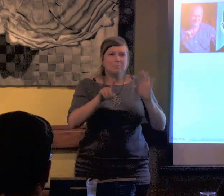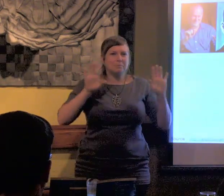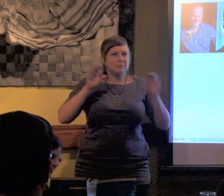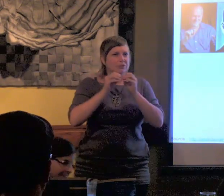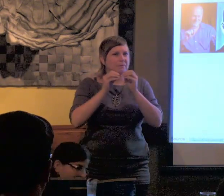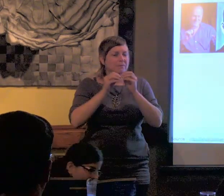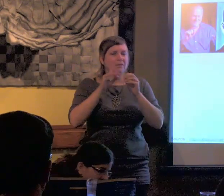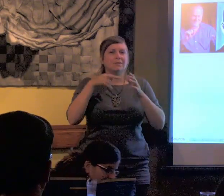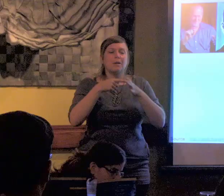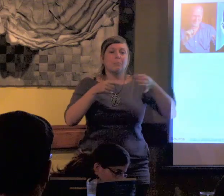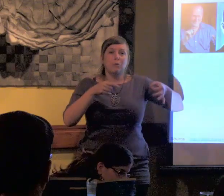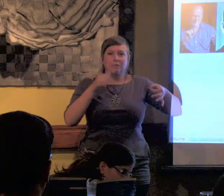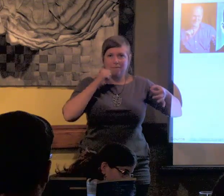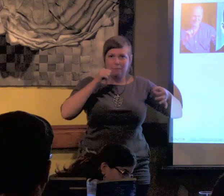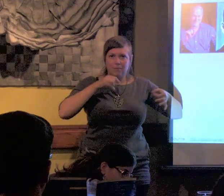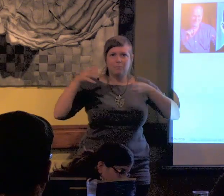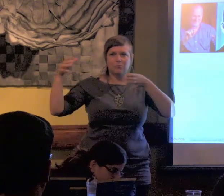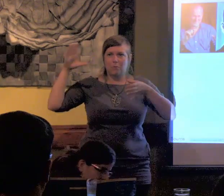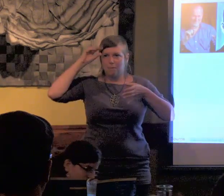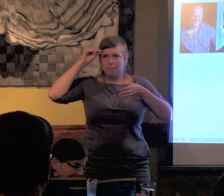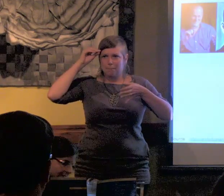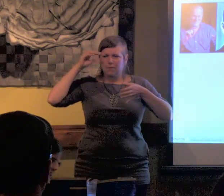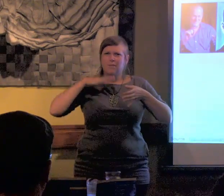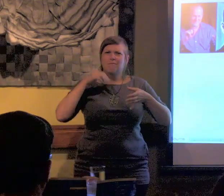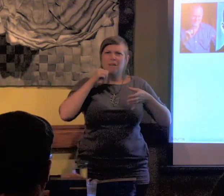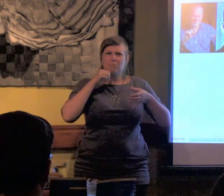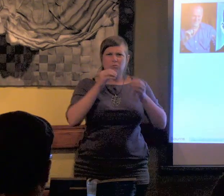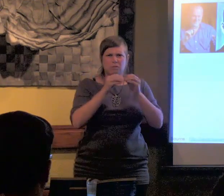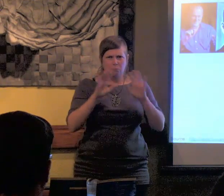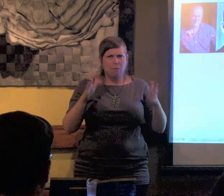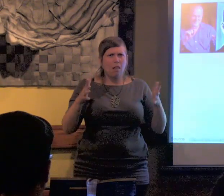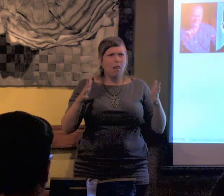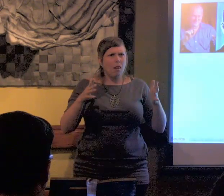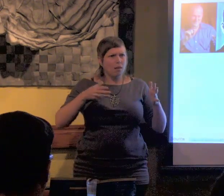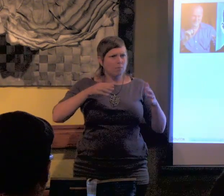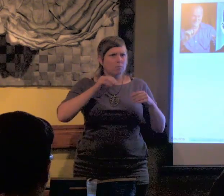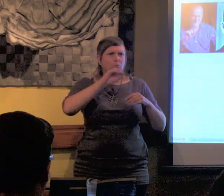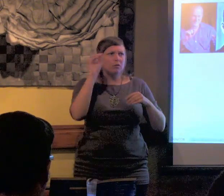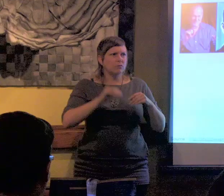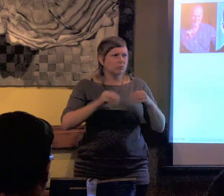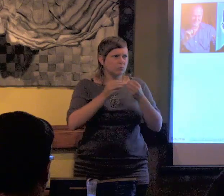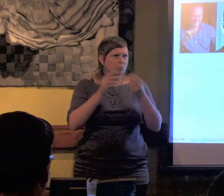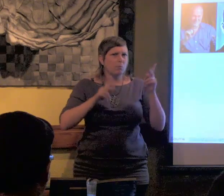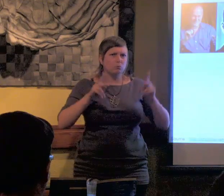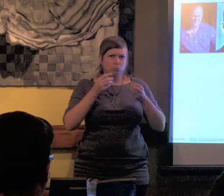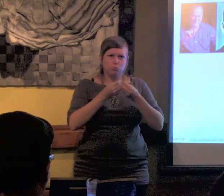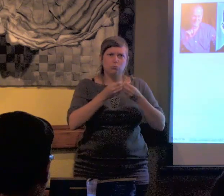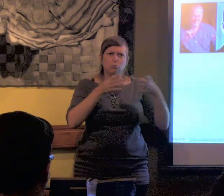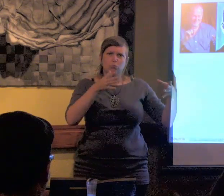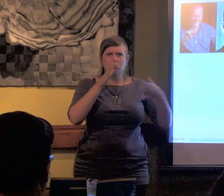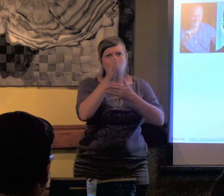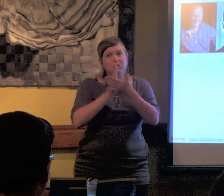petit, grand. Tu sais, les minorité, majorité. Donc, minorité, où on va dire, bon, les femmes, on en est quand même plusieurs, on a un